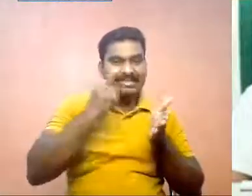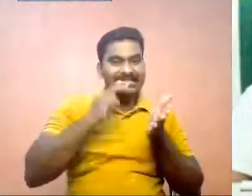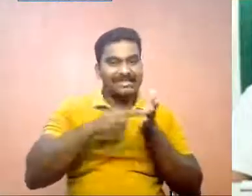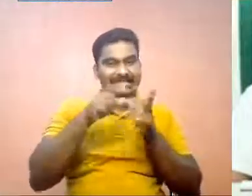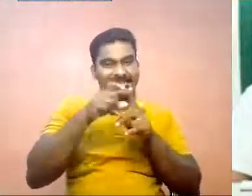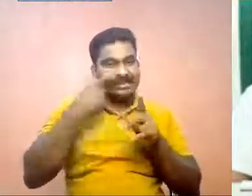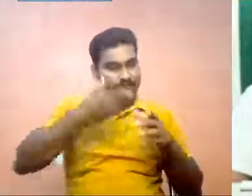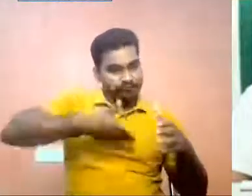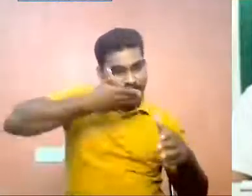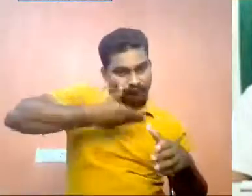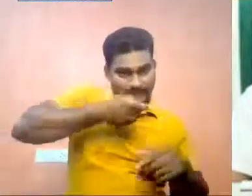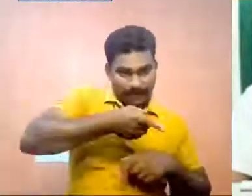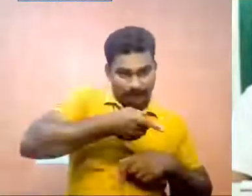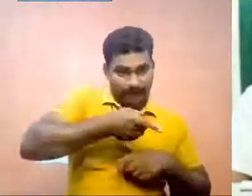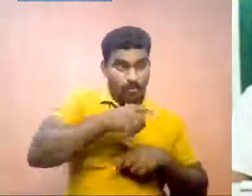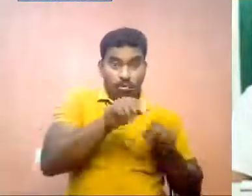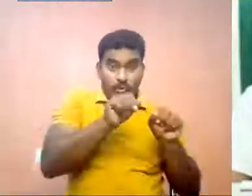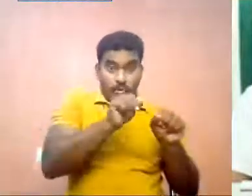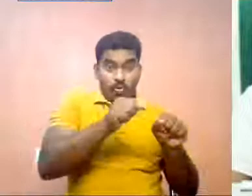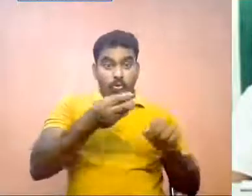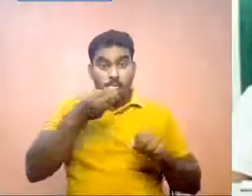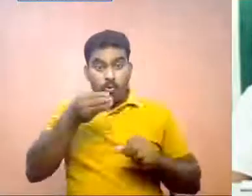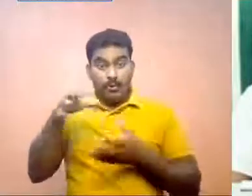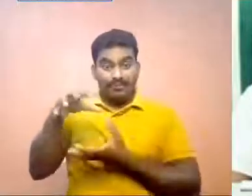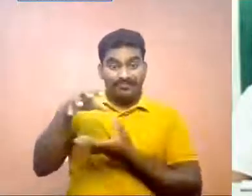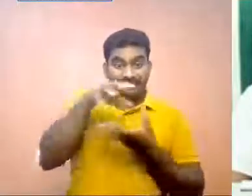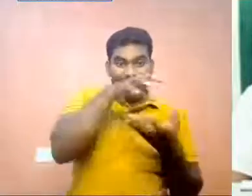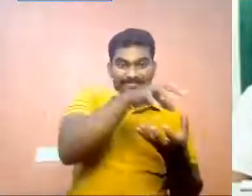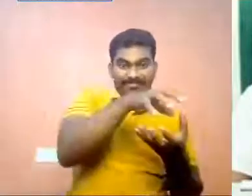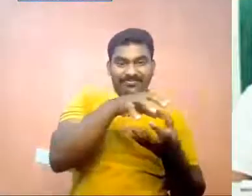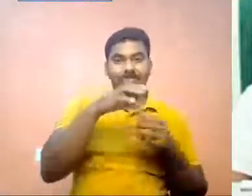ഭക്ഷണം തയ്യാറാക്കുന്ന കമ്മ്യൂണിറ്റി കിച്ചണുകൾ